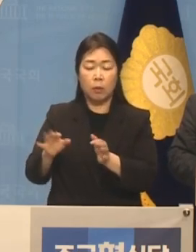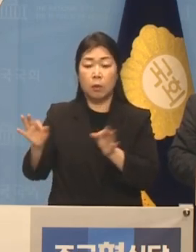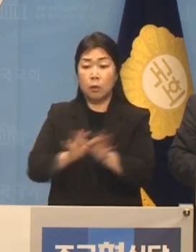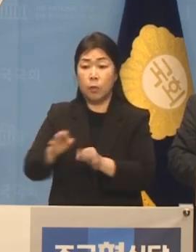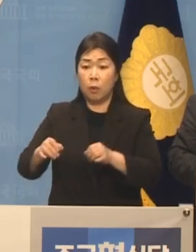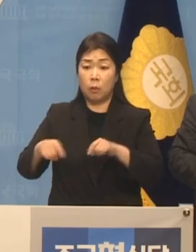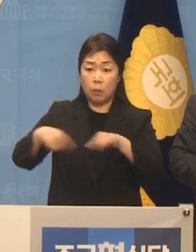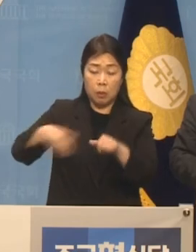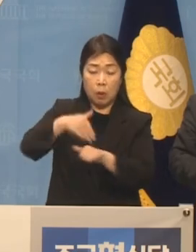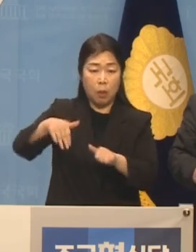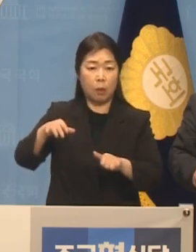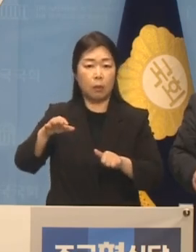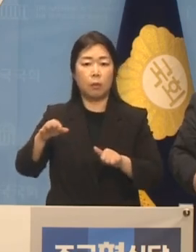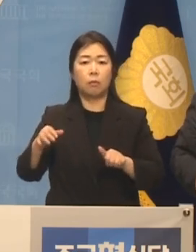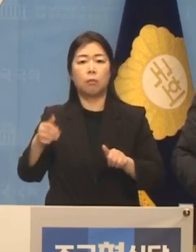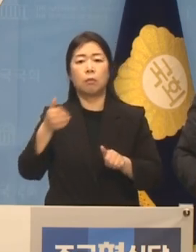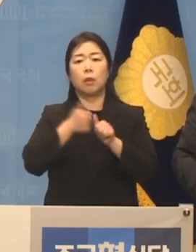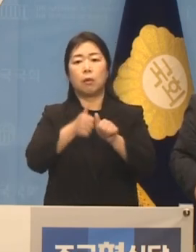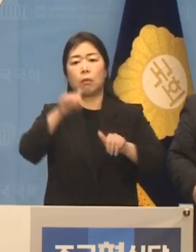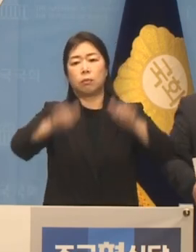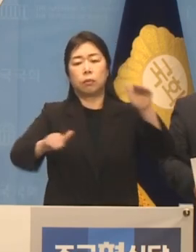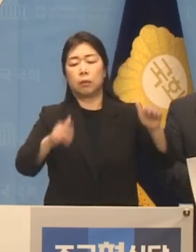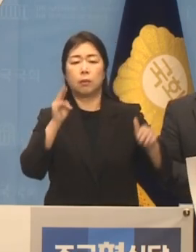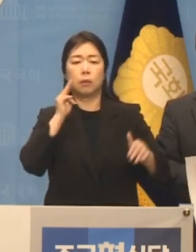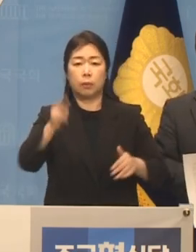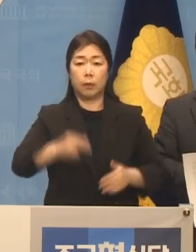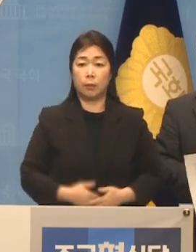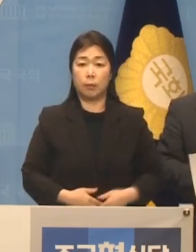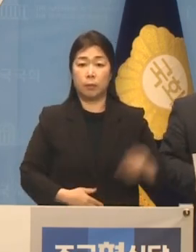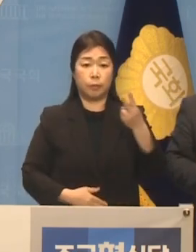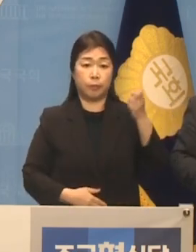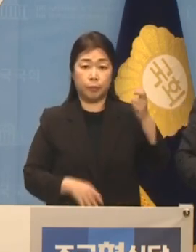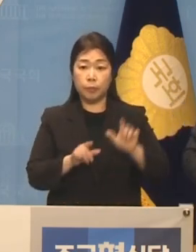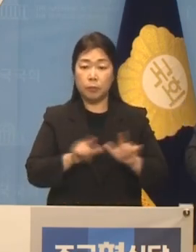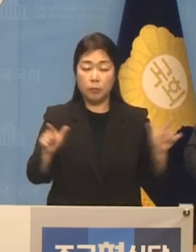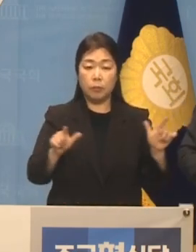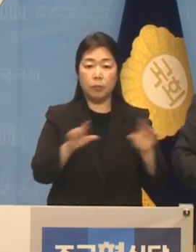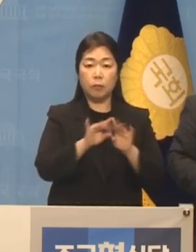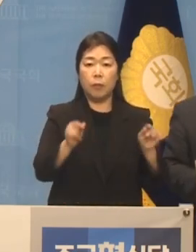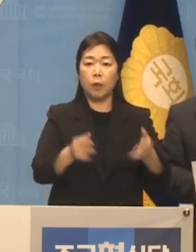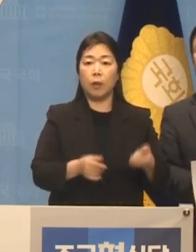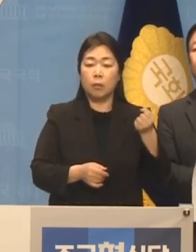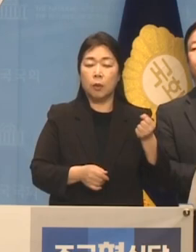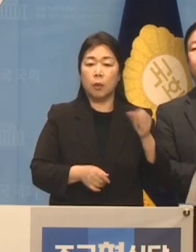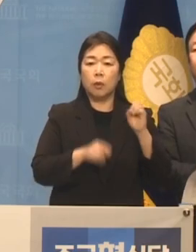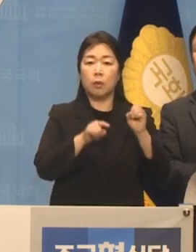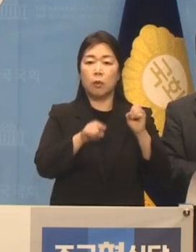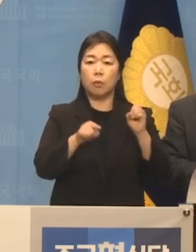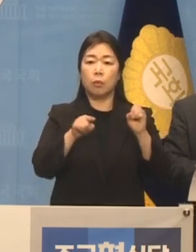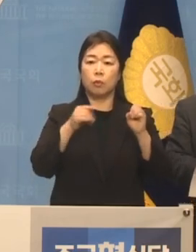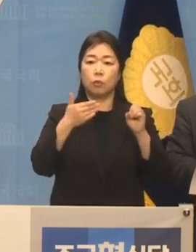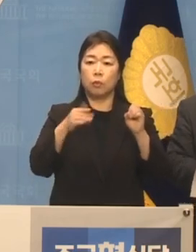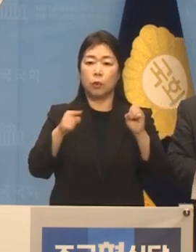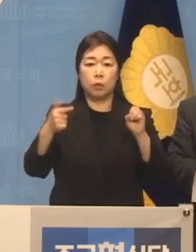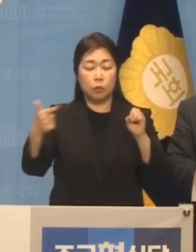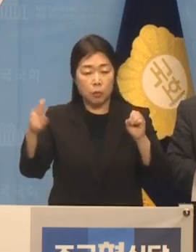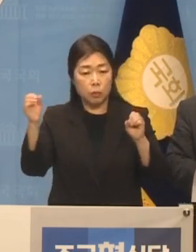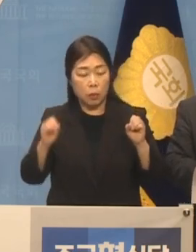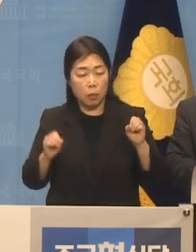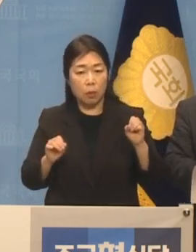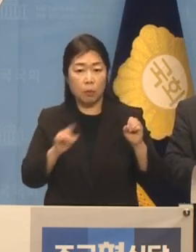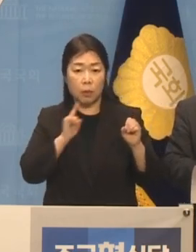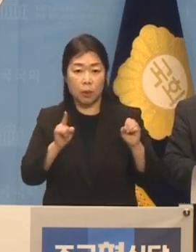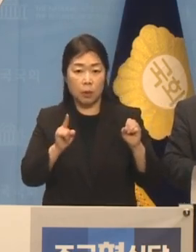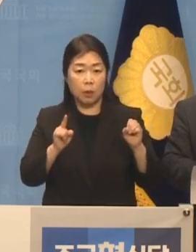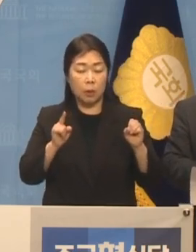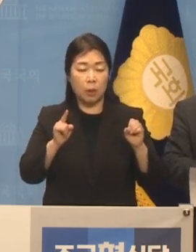2022년 토지 소유 진위 계수가 무려 0.916이나 됩니다. 해방 직후 우리나라의